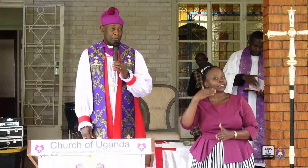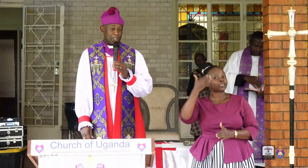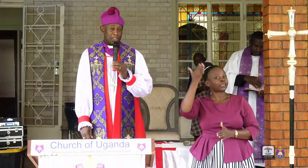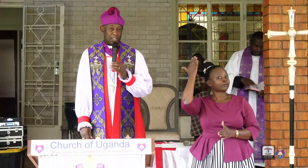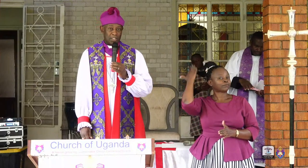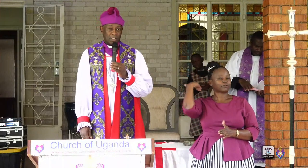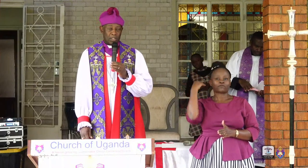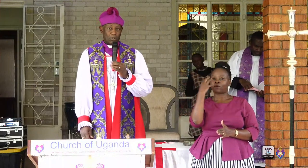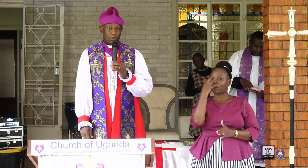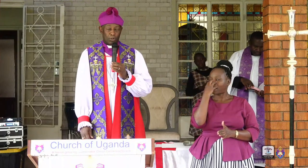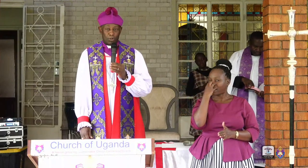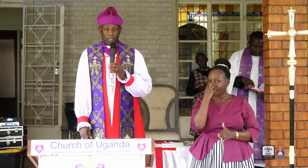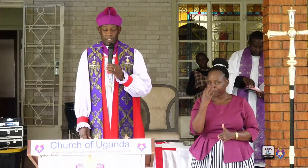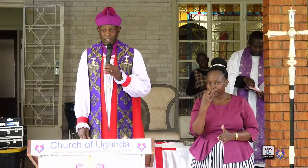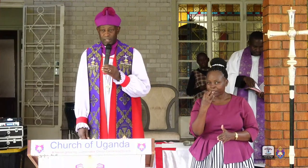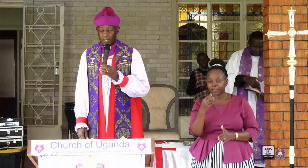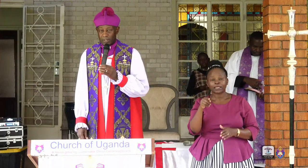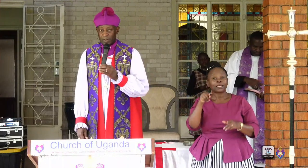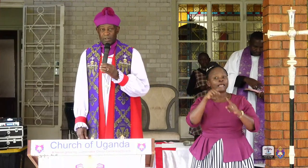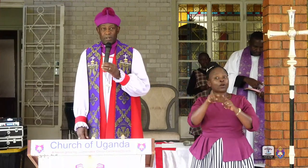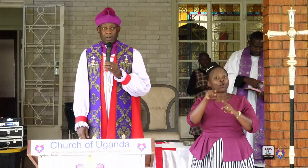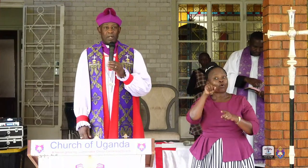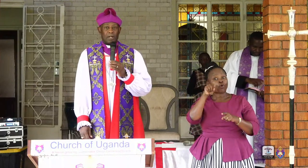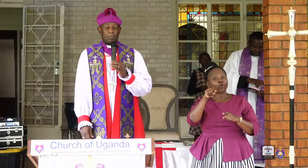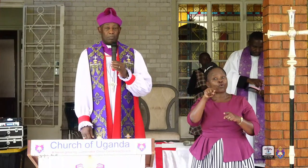Idi Amin ononga ye